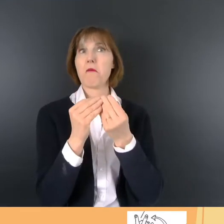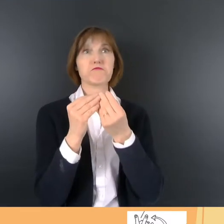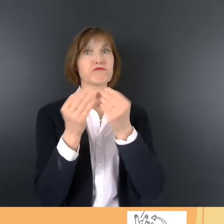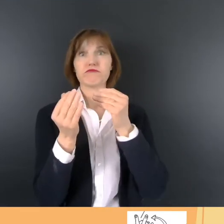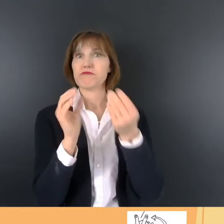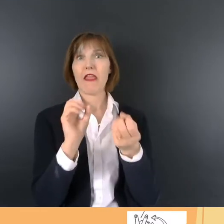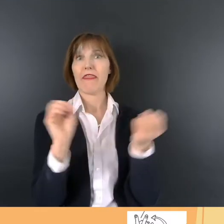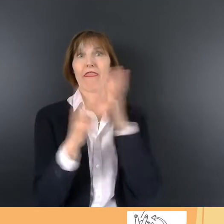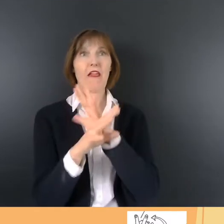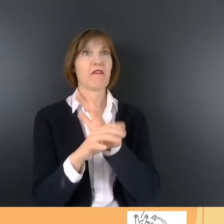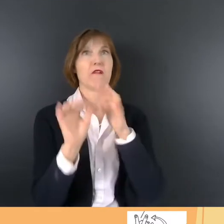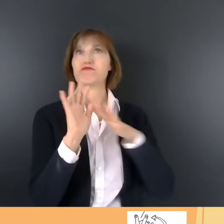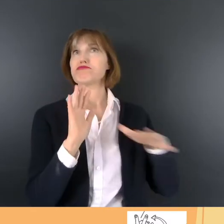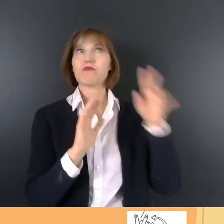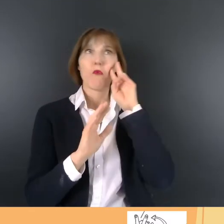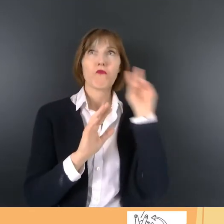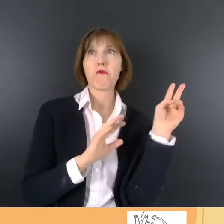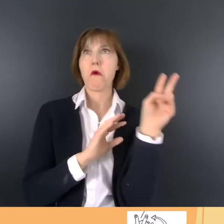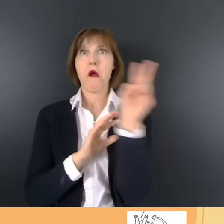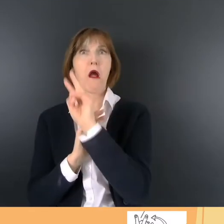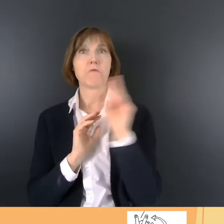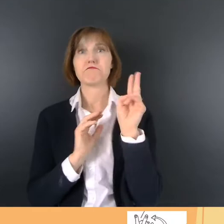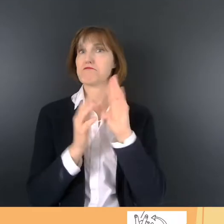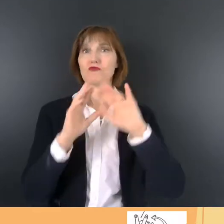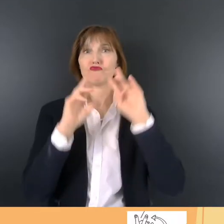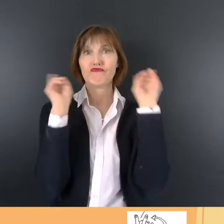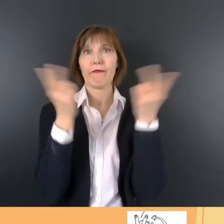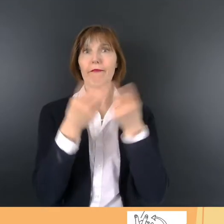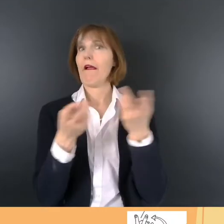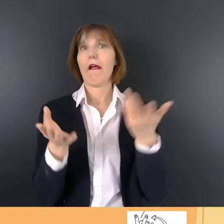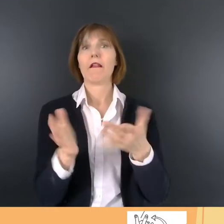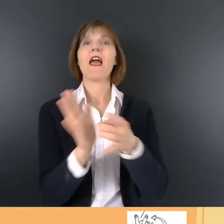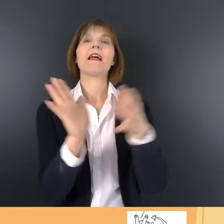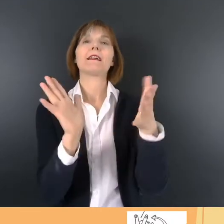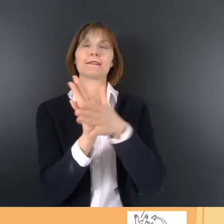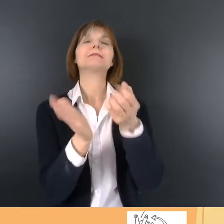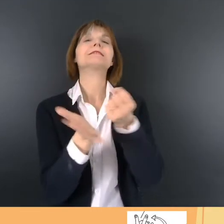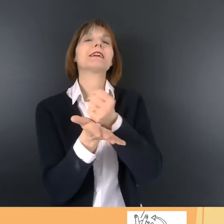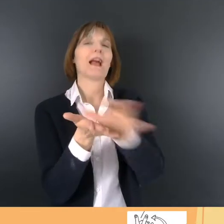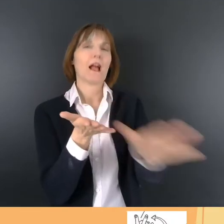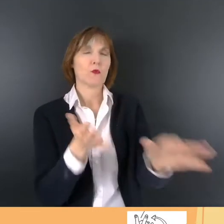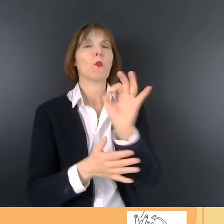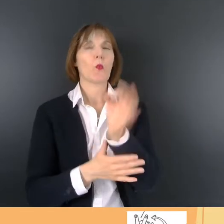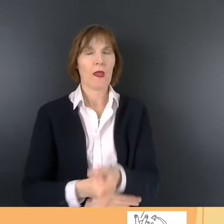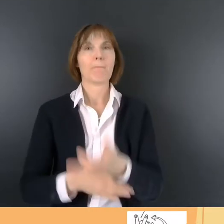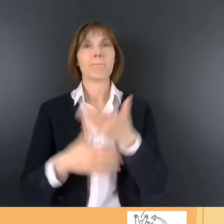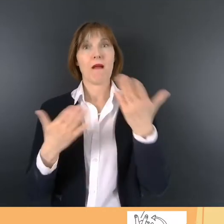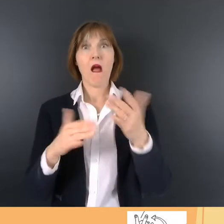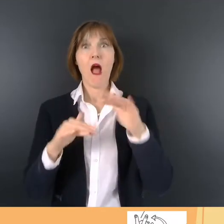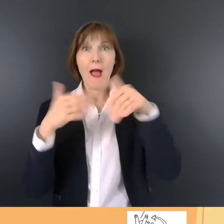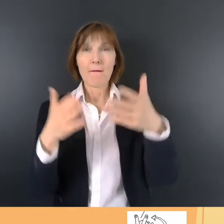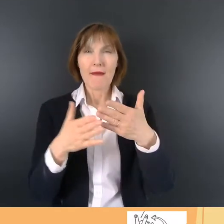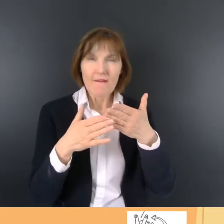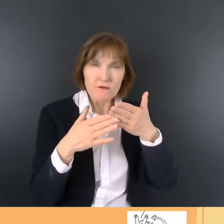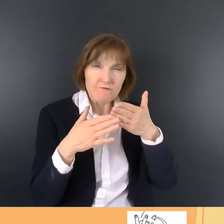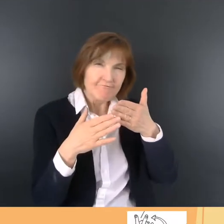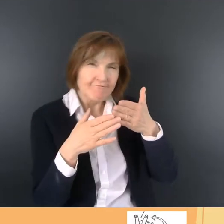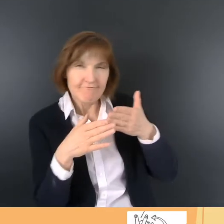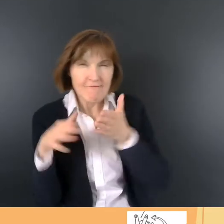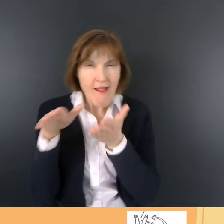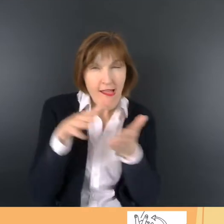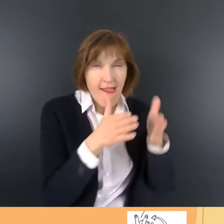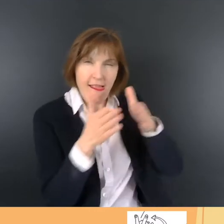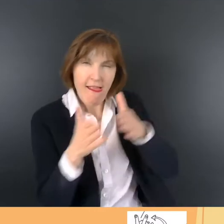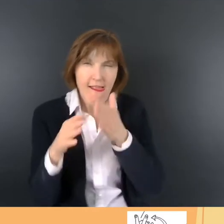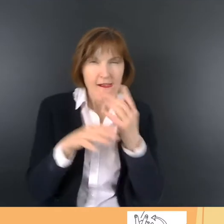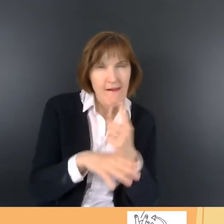tout type de plateforme, de tout type de contenu. En général, l'inscription est gratuite. Mais ensuite, si on veut voir un petit peu plus loin ce